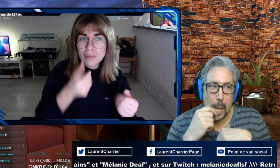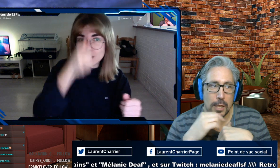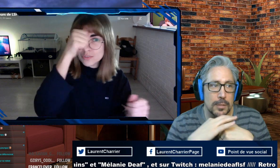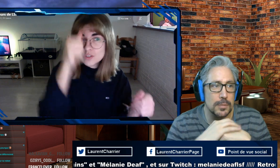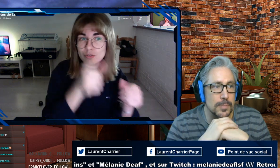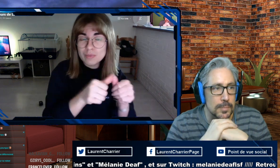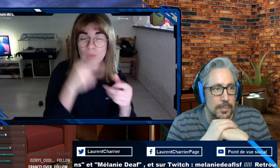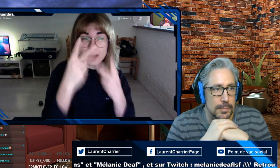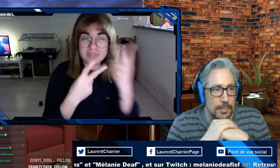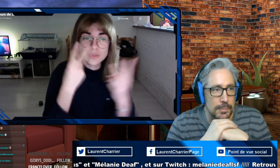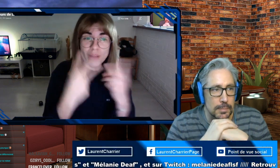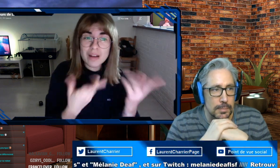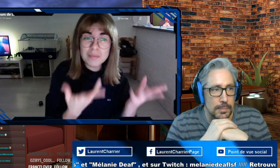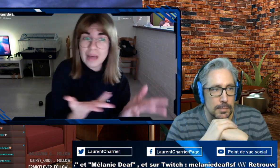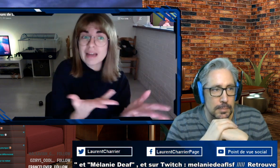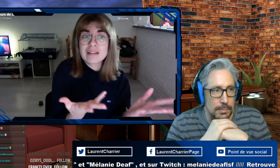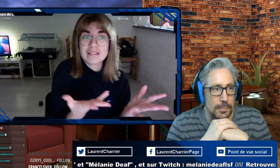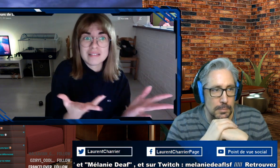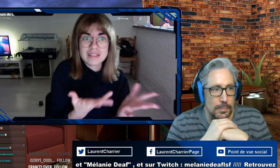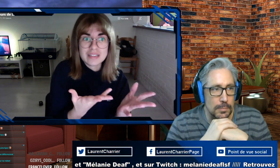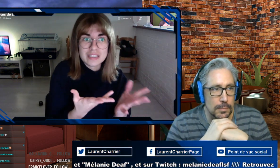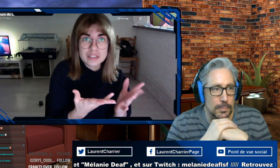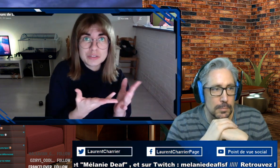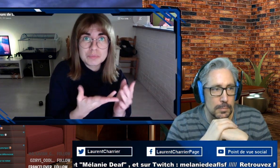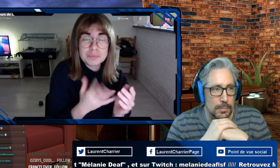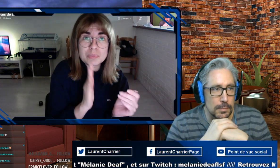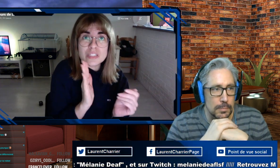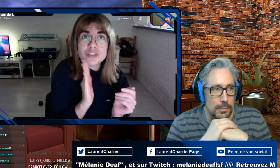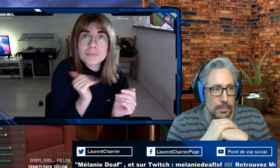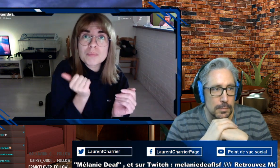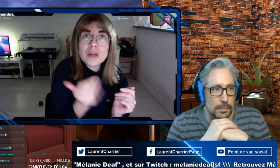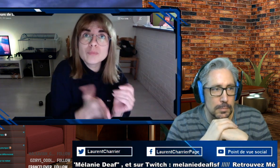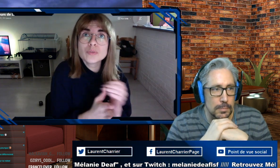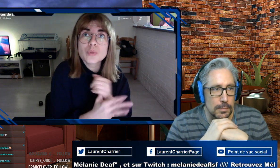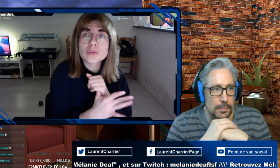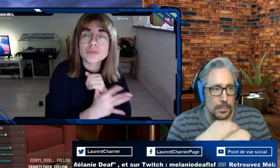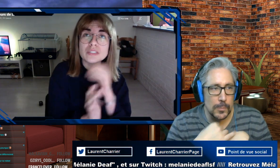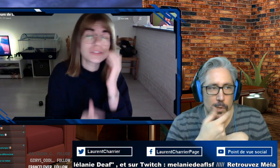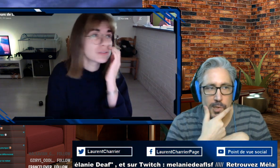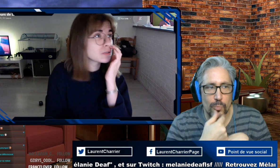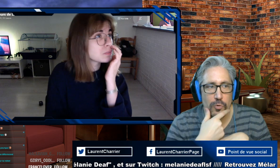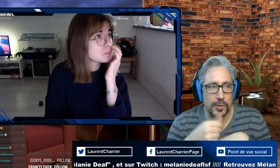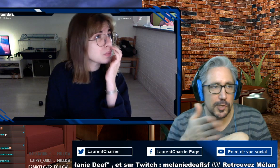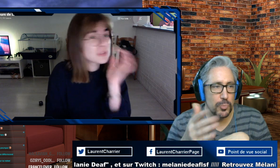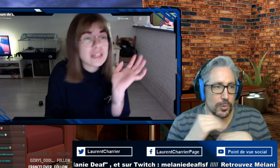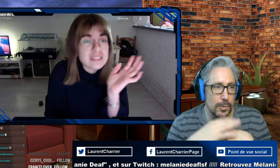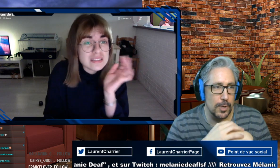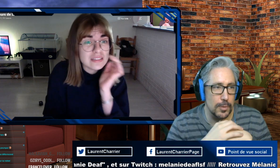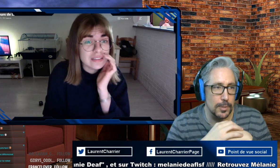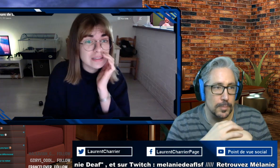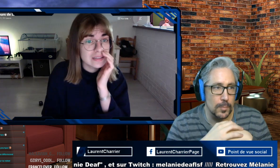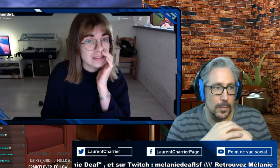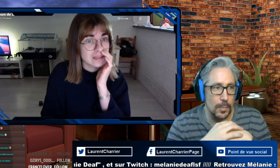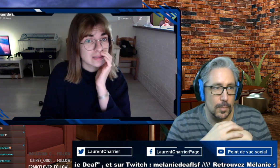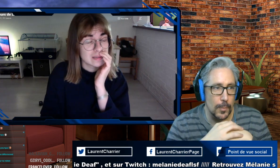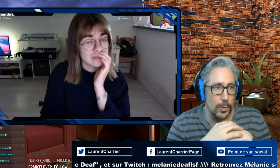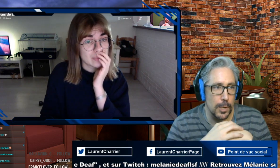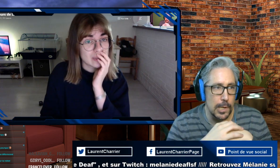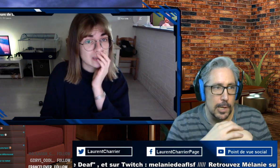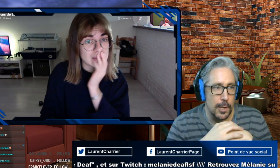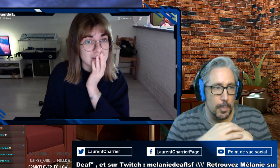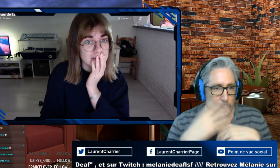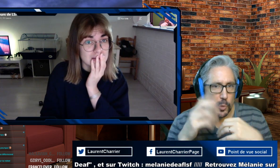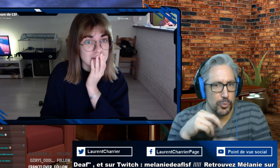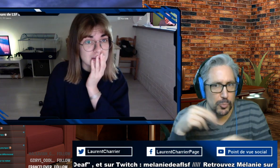voilà, après, comme j'ai une mémoire visuelle, bah, peut-être que j'ai pas eu besoin de C'était tricher. plus facile pour Peut-être. toi, ouais.